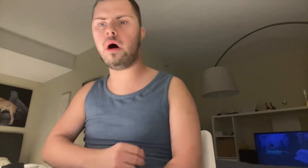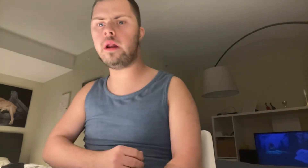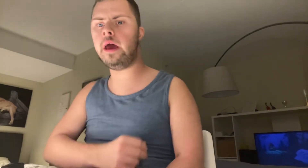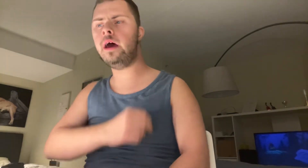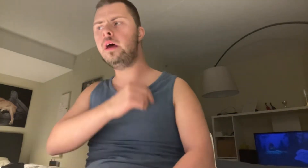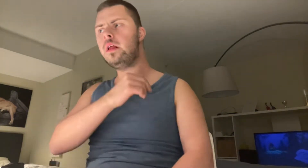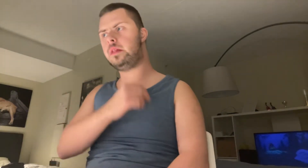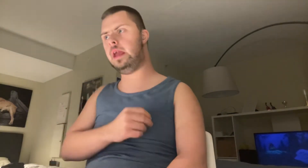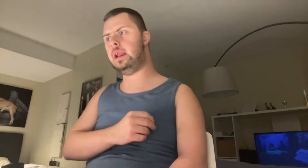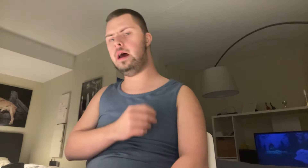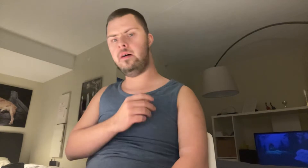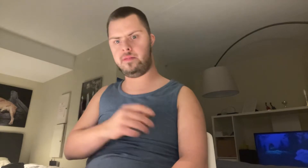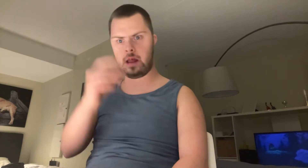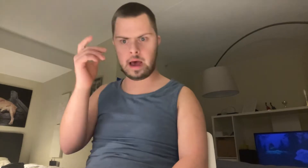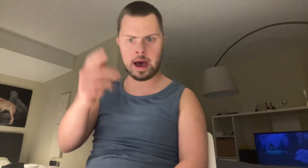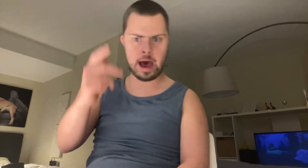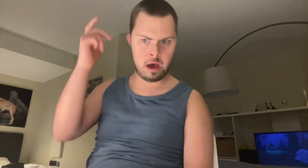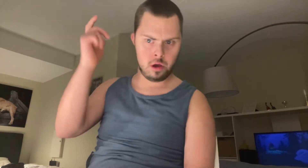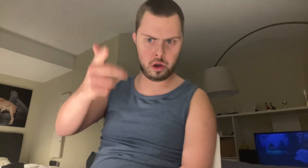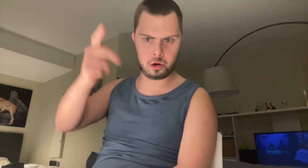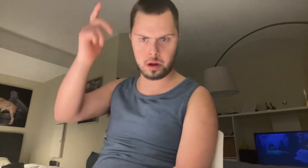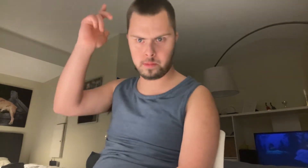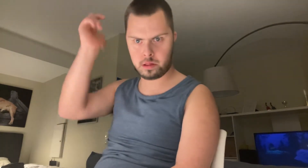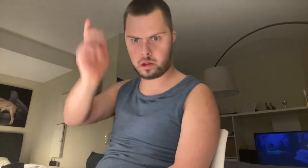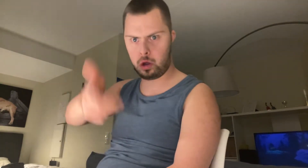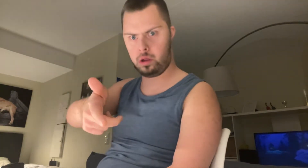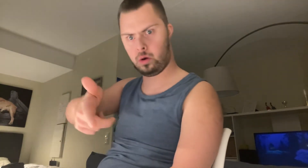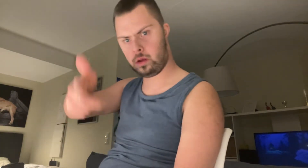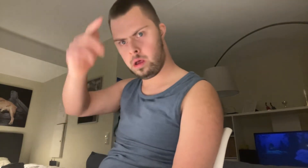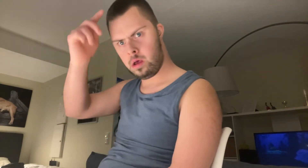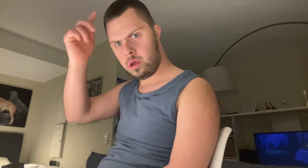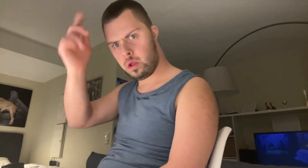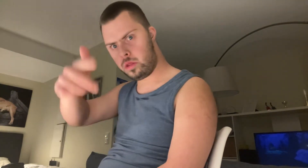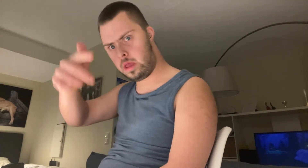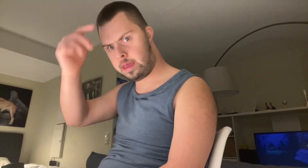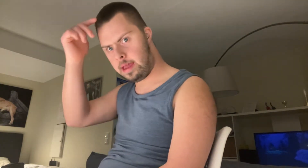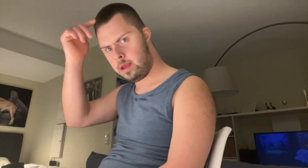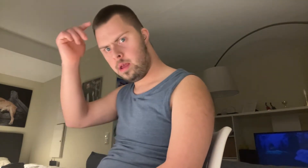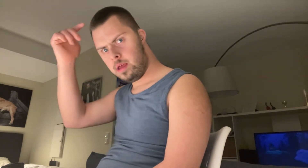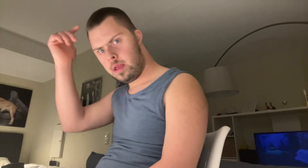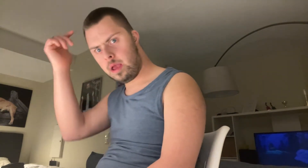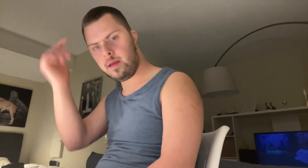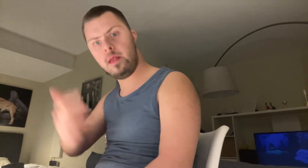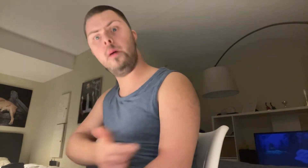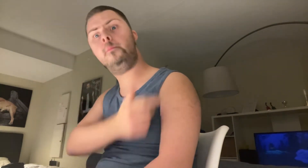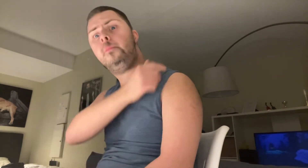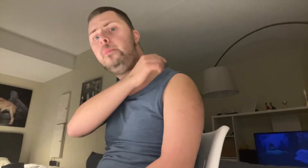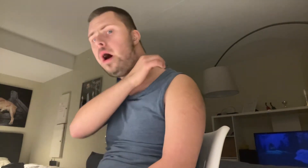Kommentarer till för det här YouTube-studion. Ni kan